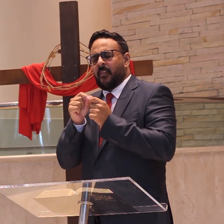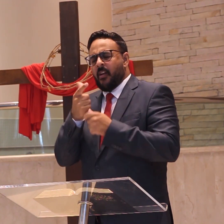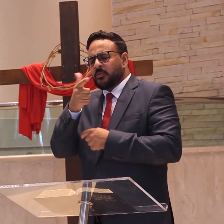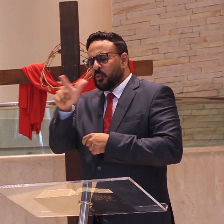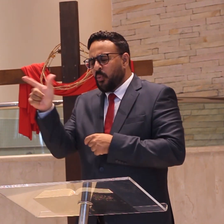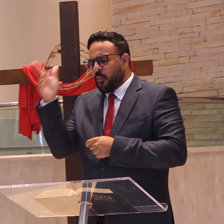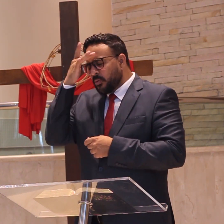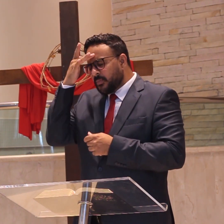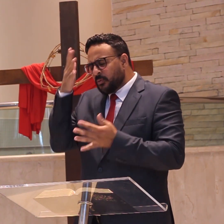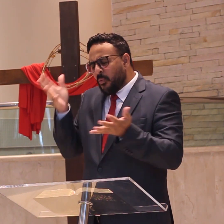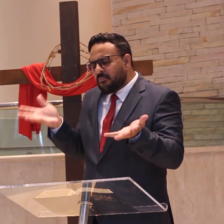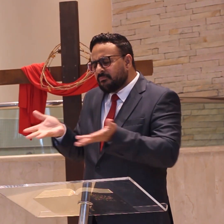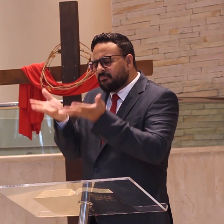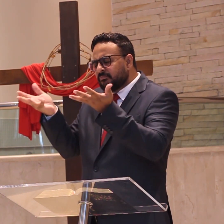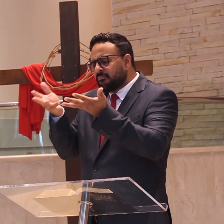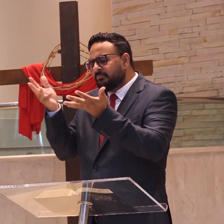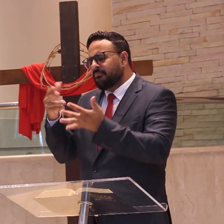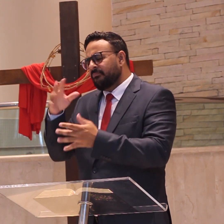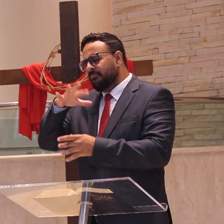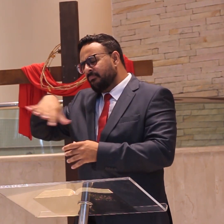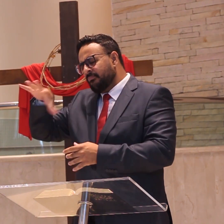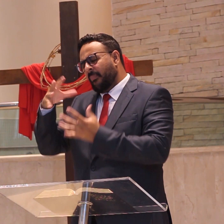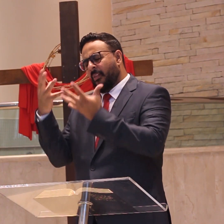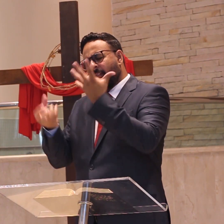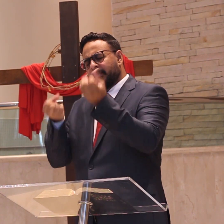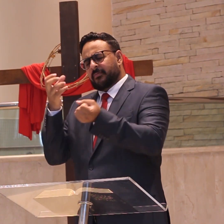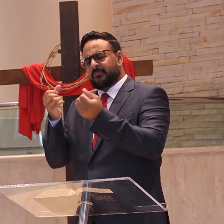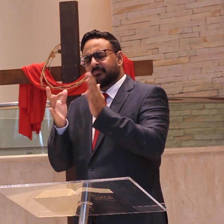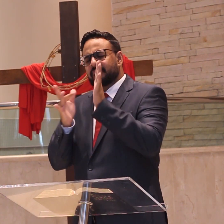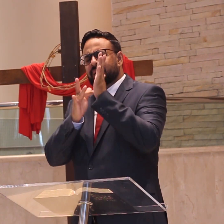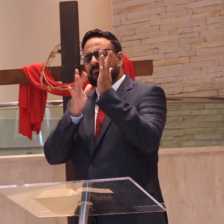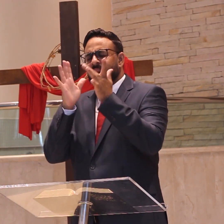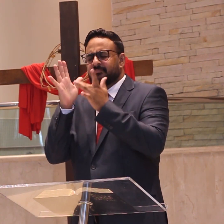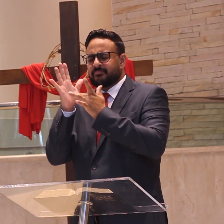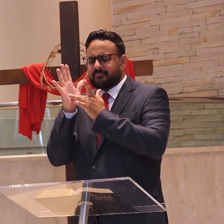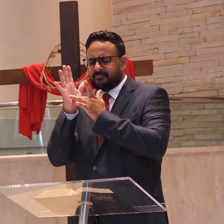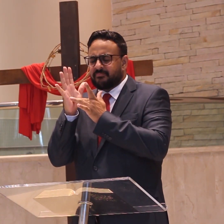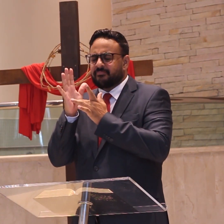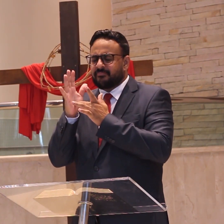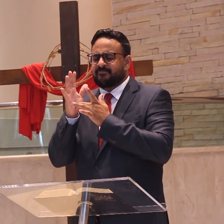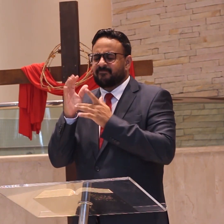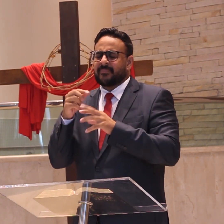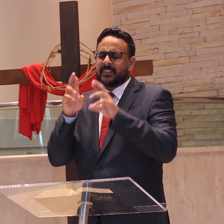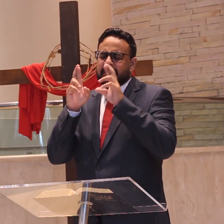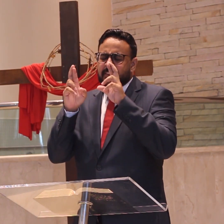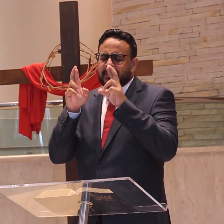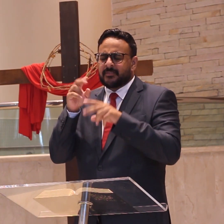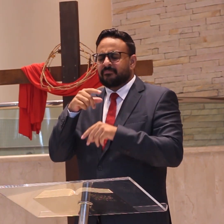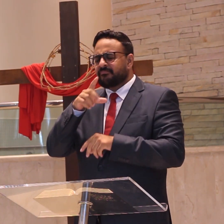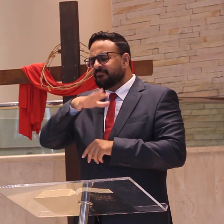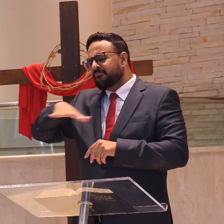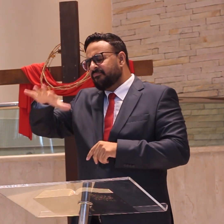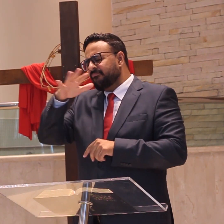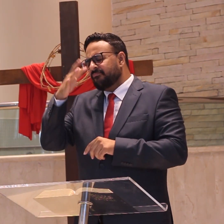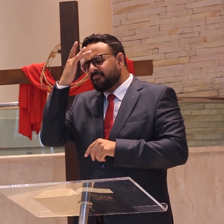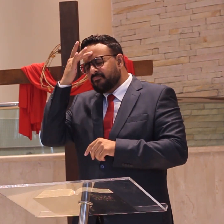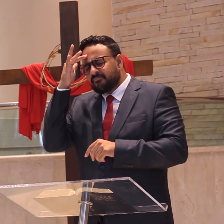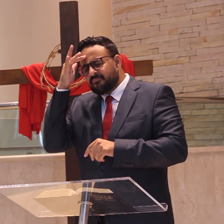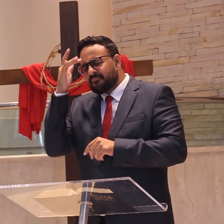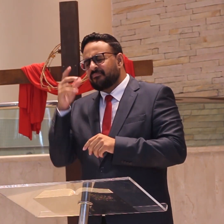Jesus, que possamos ter a Jesus como nosso exemplo e que possamos ser influência para outras pessoas aceitarem a